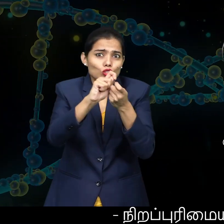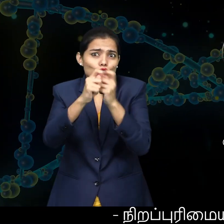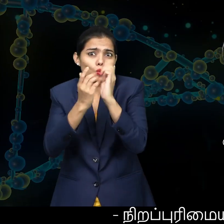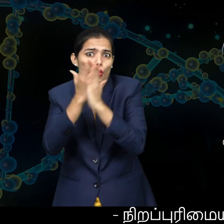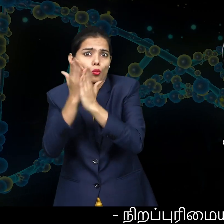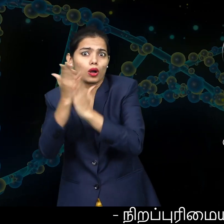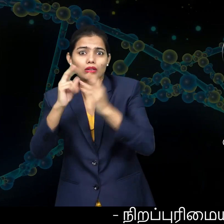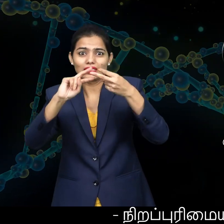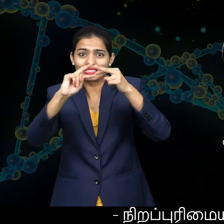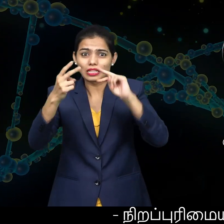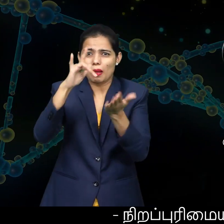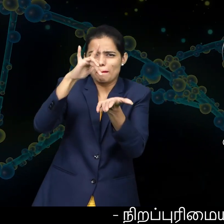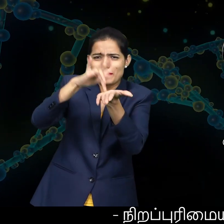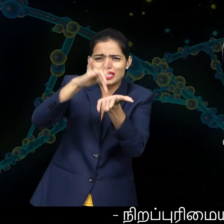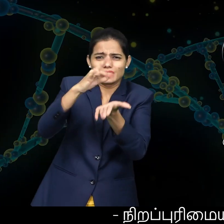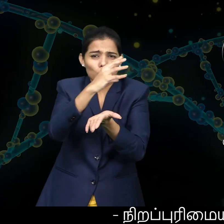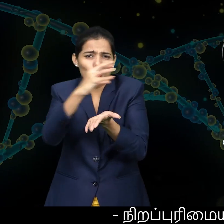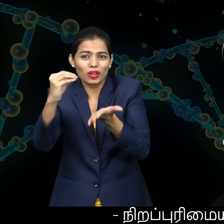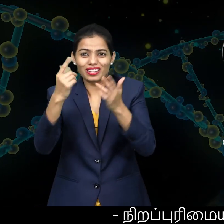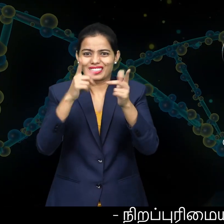நிறப்புரி மையம் மற்றும் கைகள்.